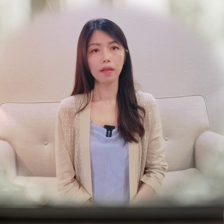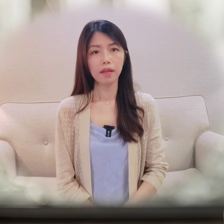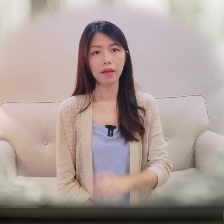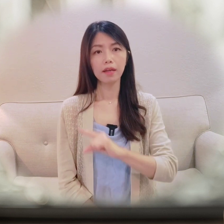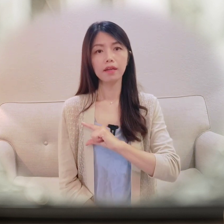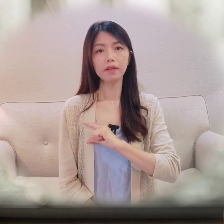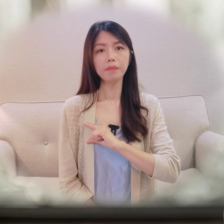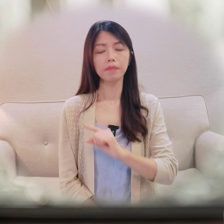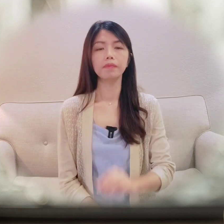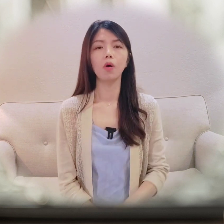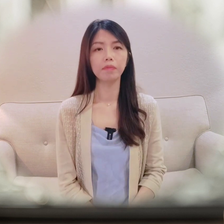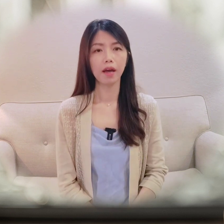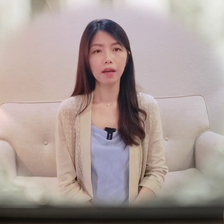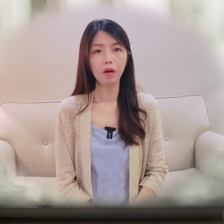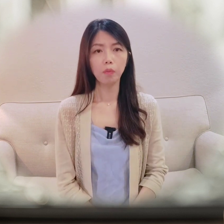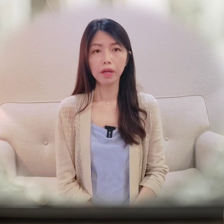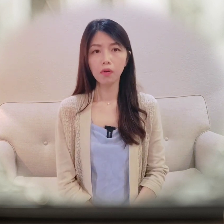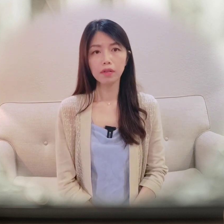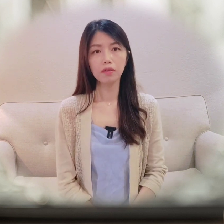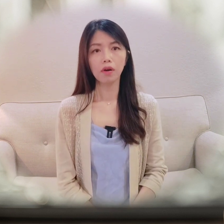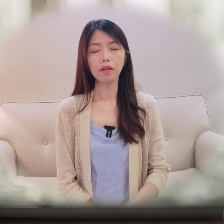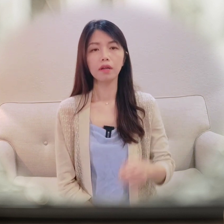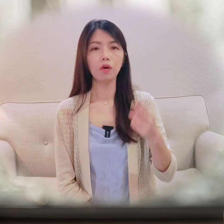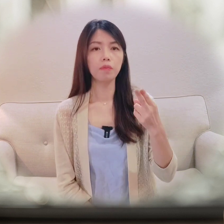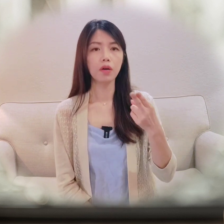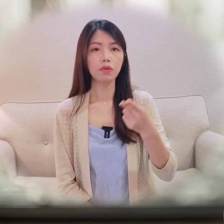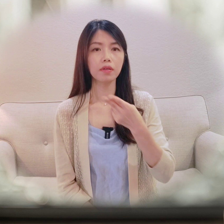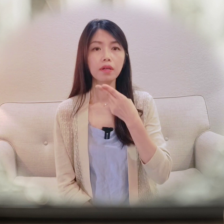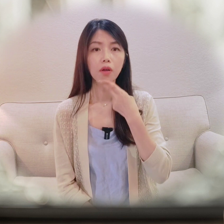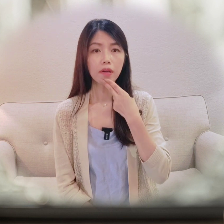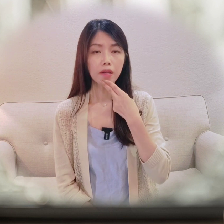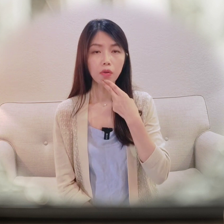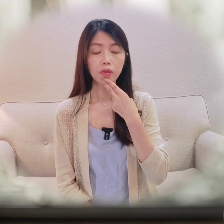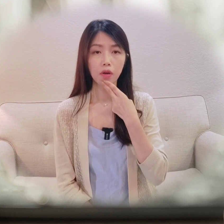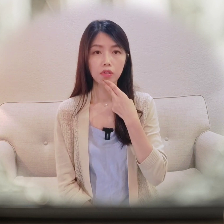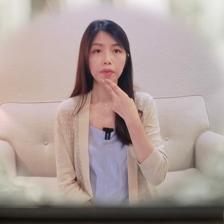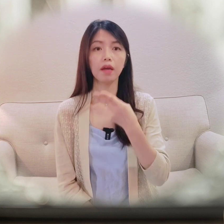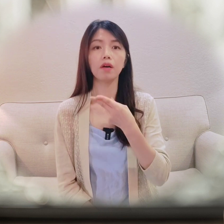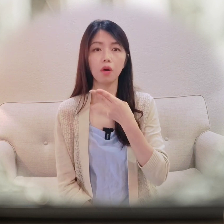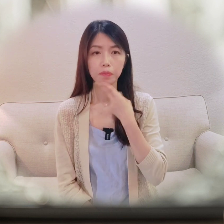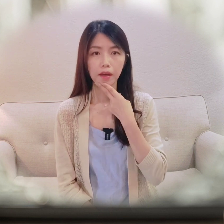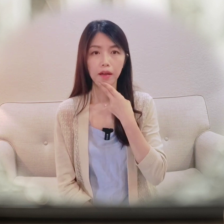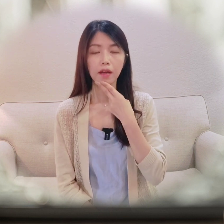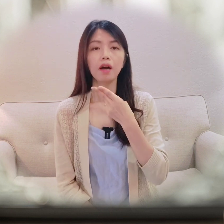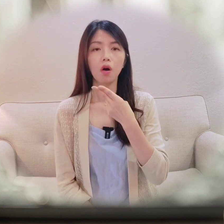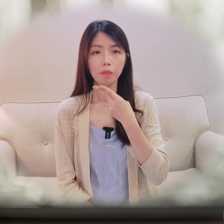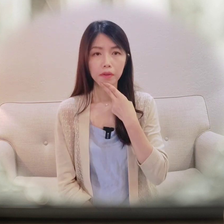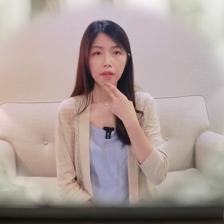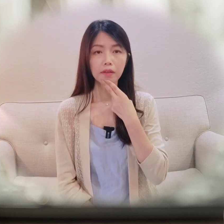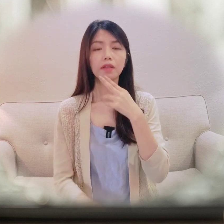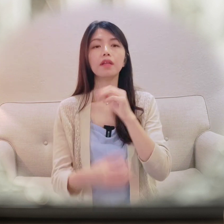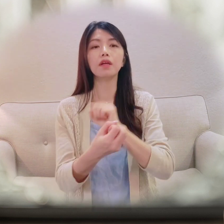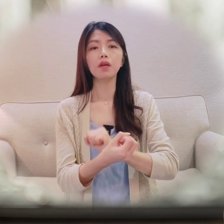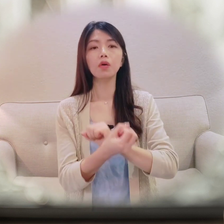꽃과 같네. 이름 없다라고 하는 대수어는 검지하고 중지를 턱의 사선으로 대어주시면 돼요. 없다.